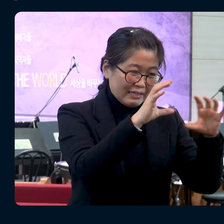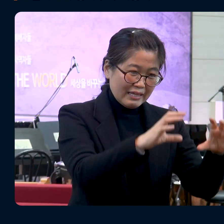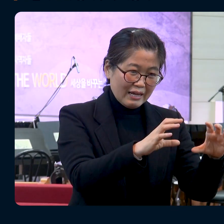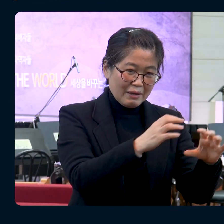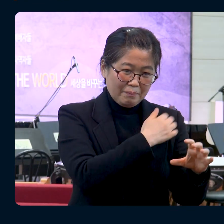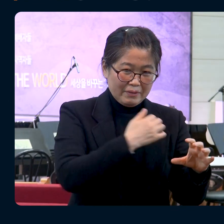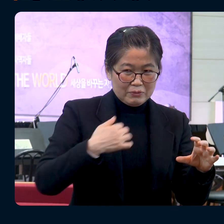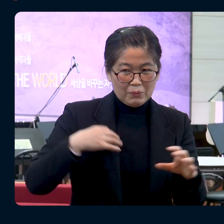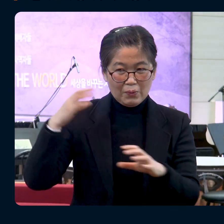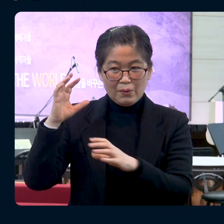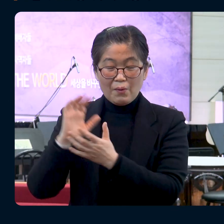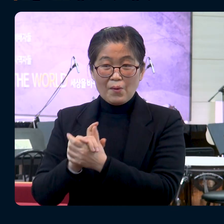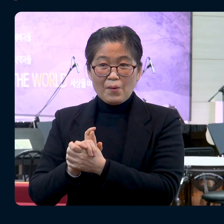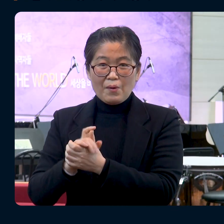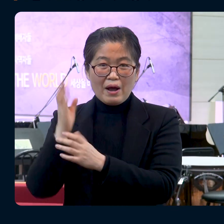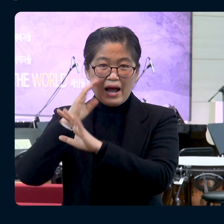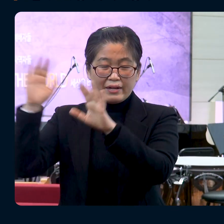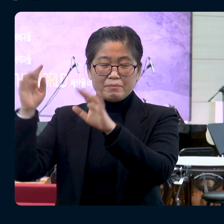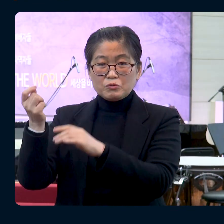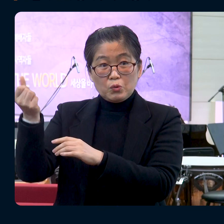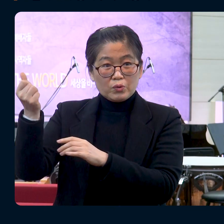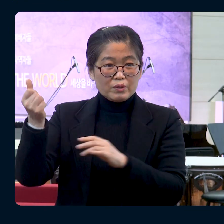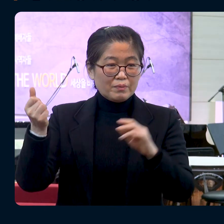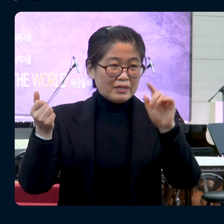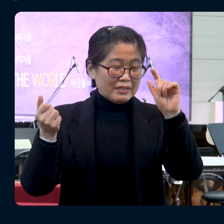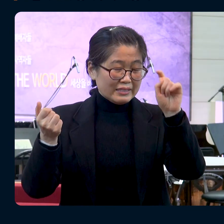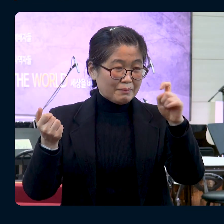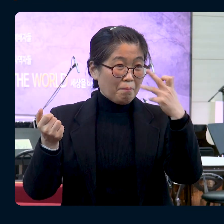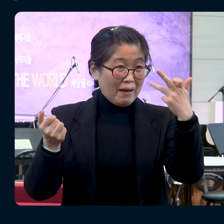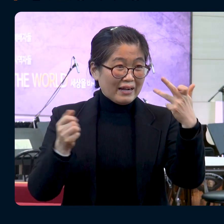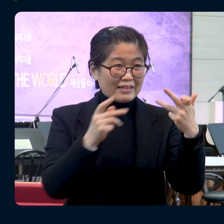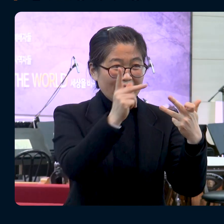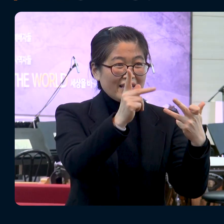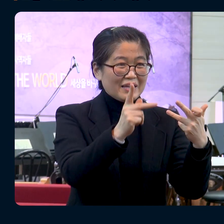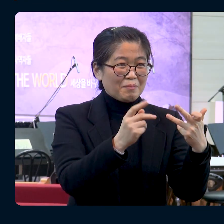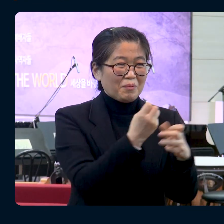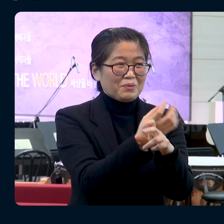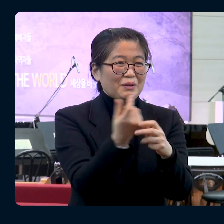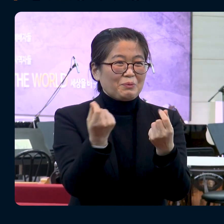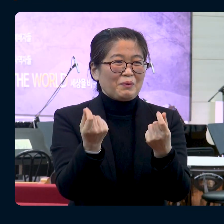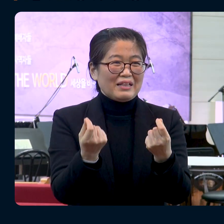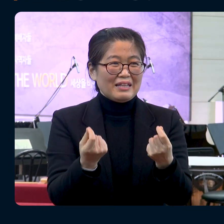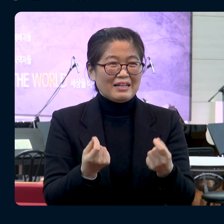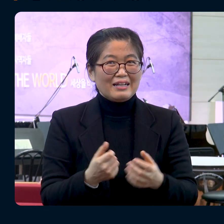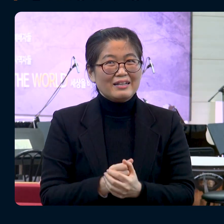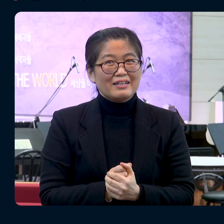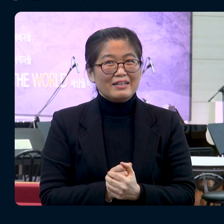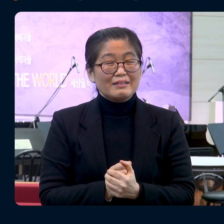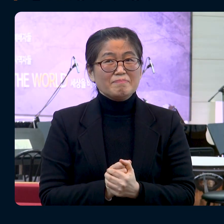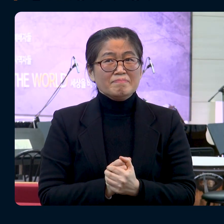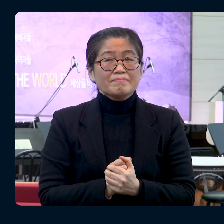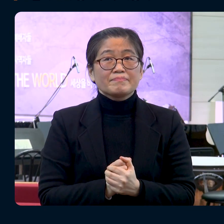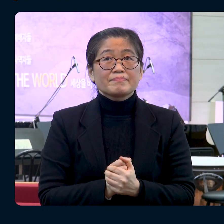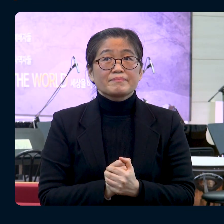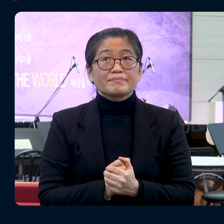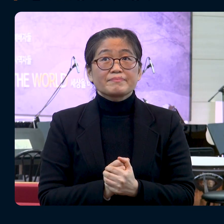하늘의 만족은 좀 덜 섞이고 세상의 만족이 더 많이 섞였다, 그건 뭐예요? 18K.